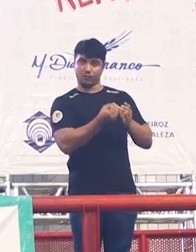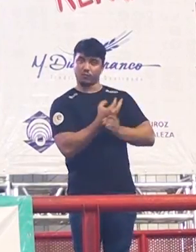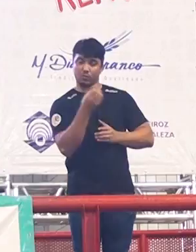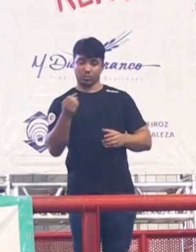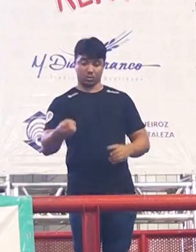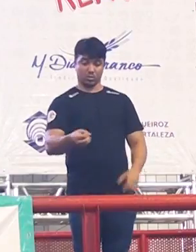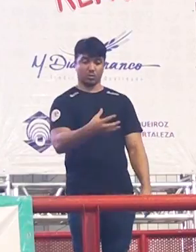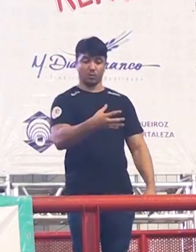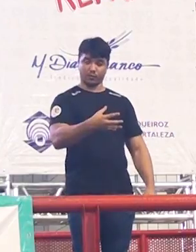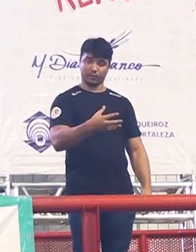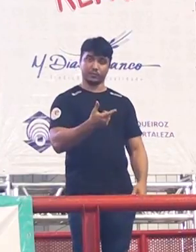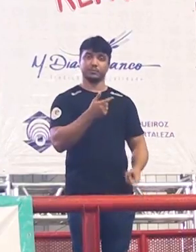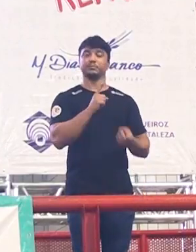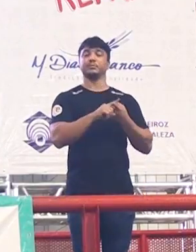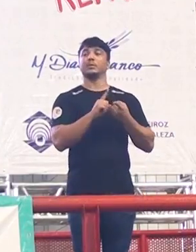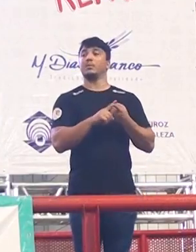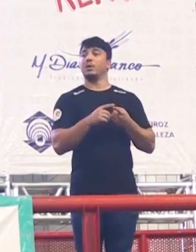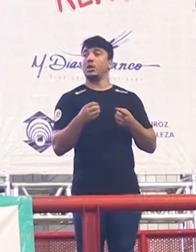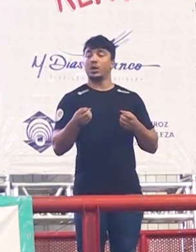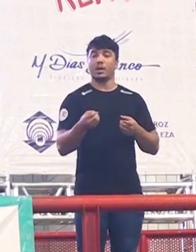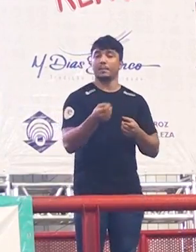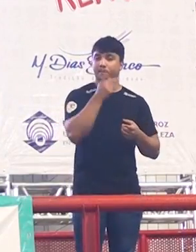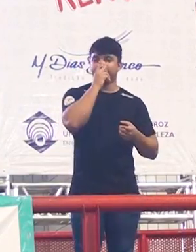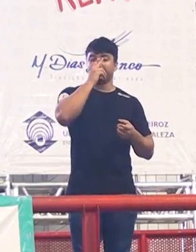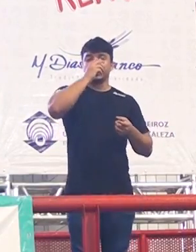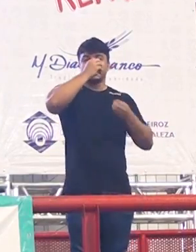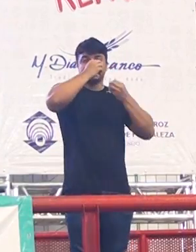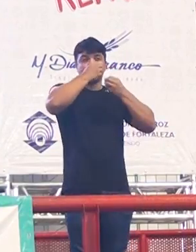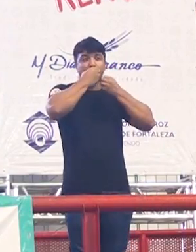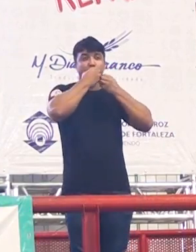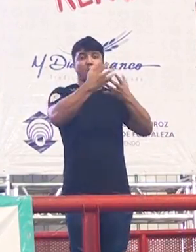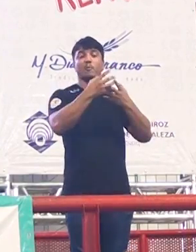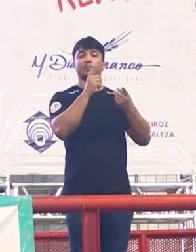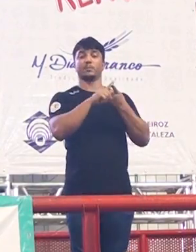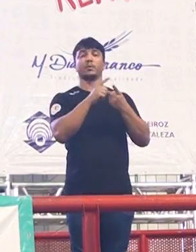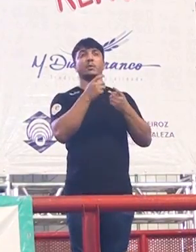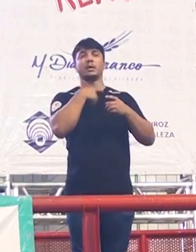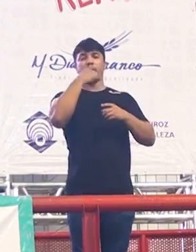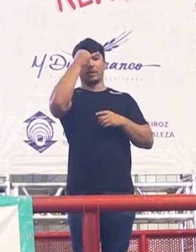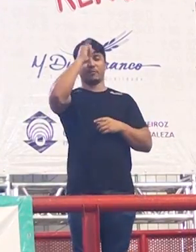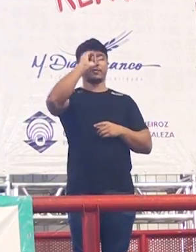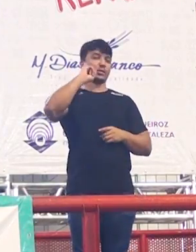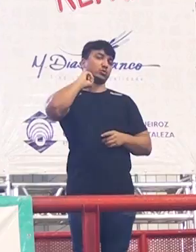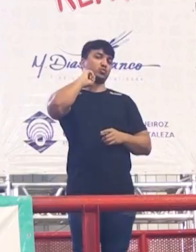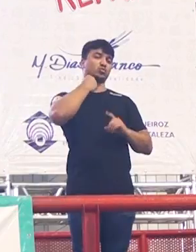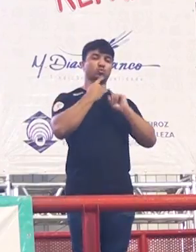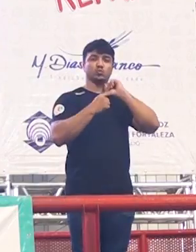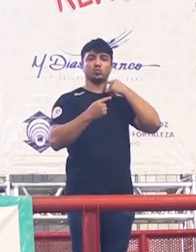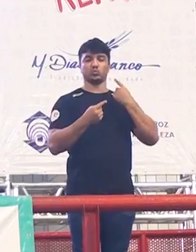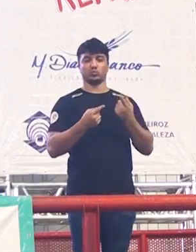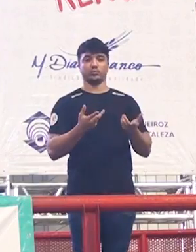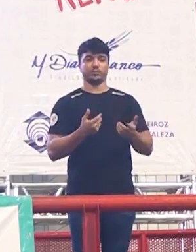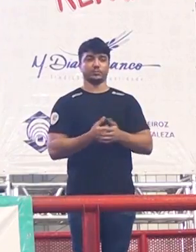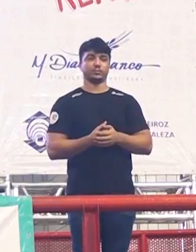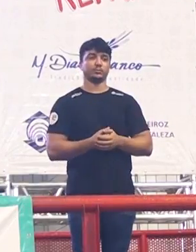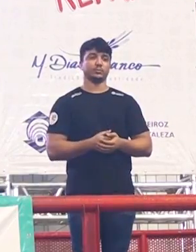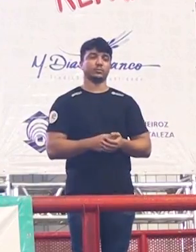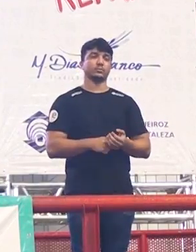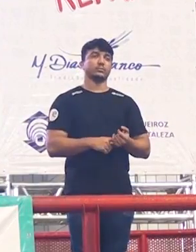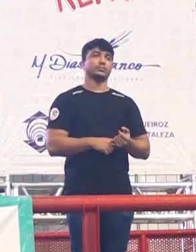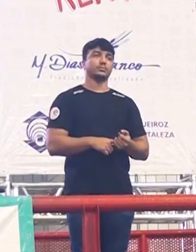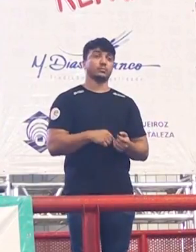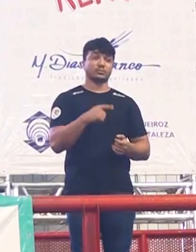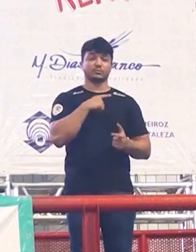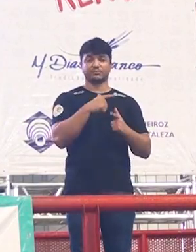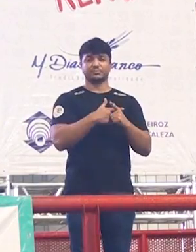mais eficientes e, se possível, que contaminem menos o planeta. Hoje em dia nós temos um